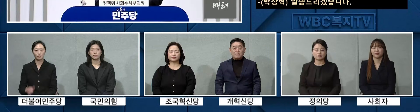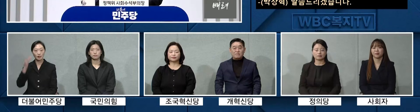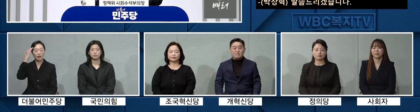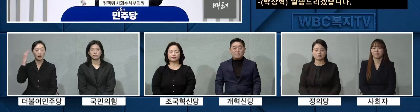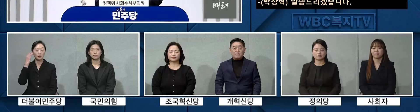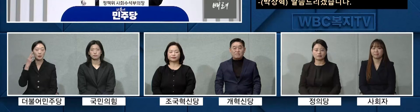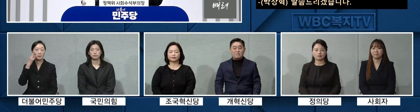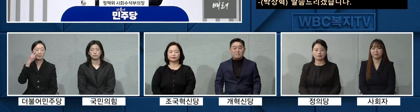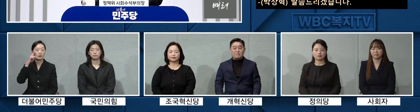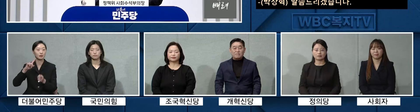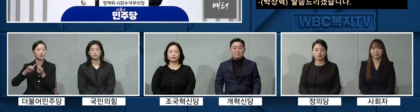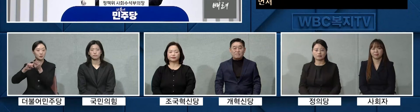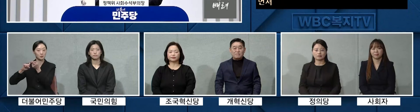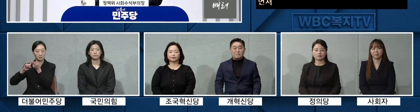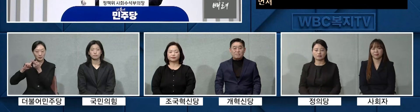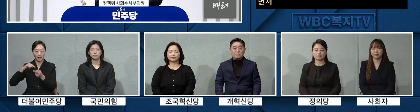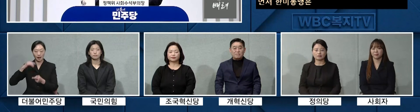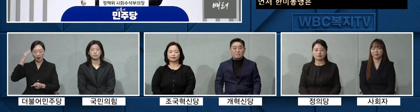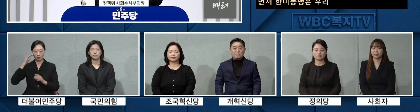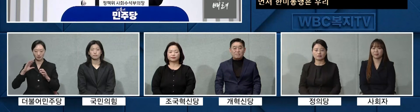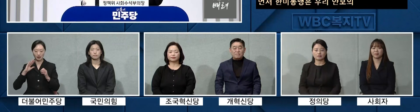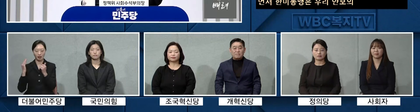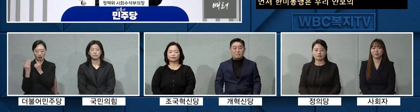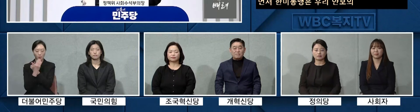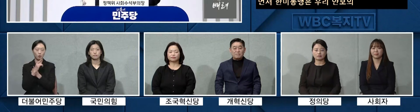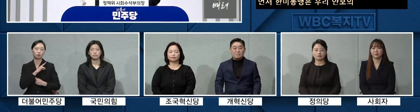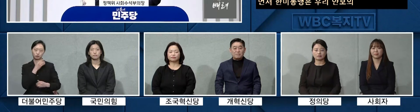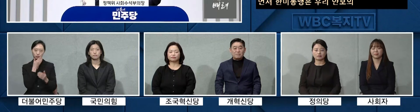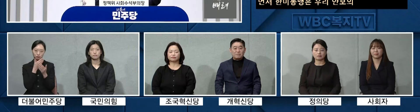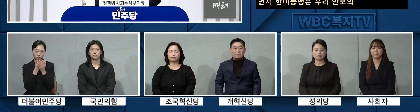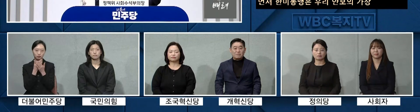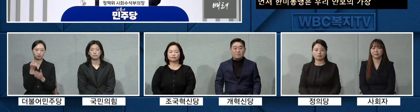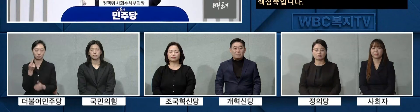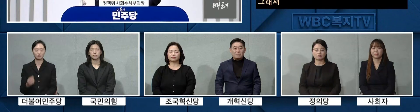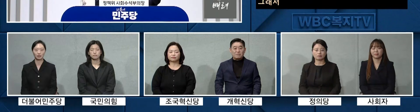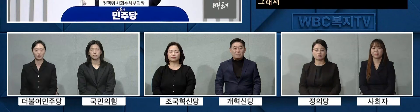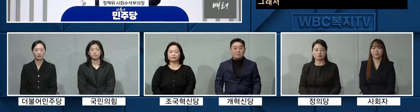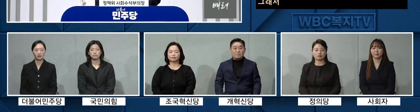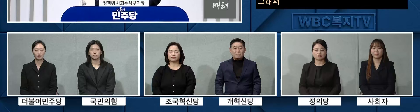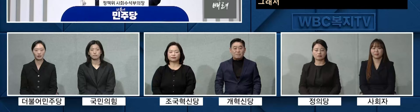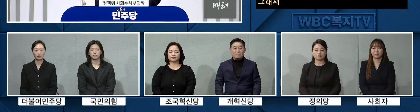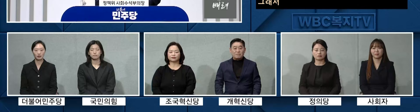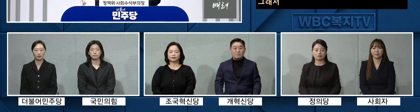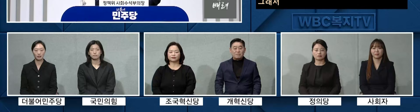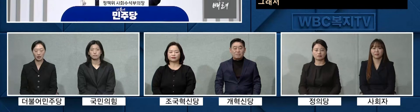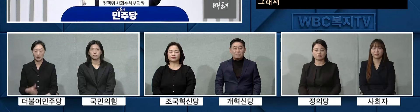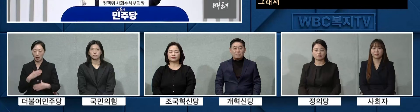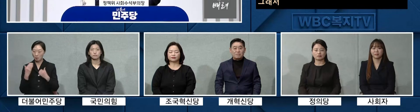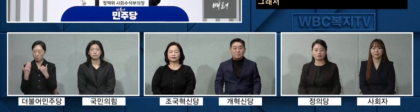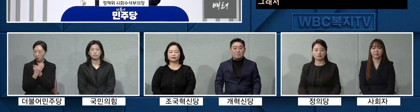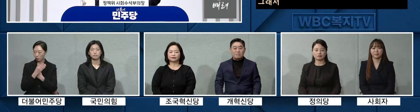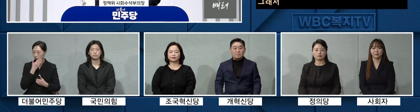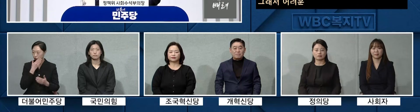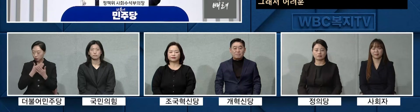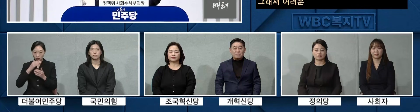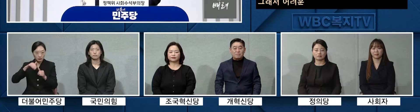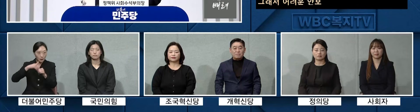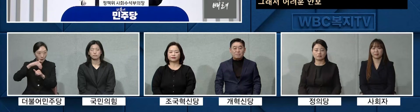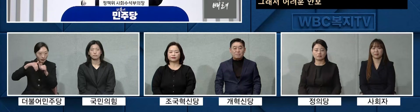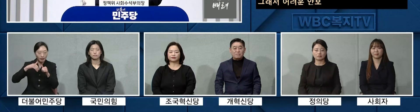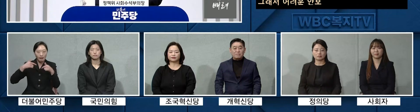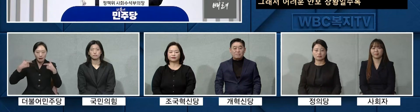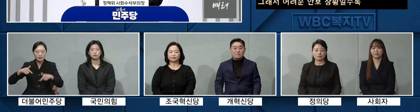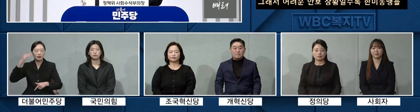한미동맹은 우리 안보의 가장 핵심 축입니다. 그래서 어려운 안보 상황일수록 한미동맹을 강화해야 된다는 것,